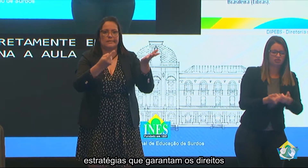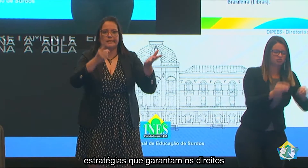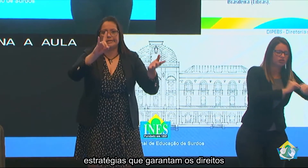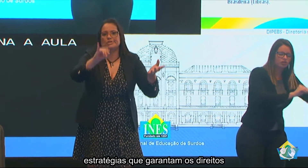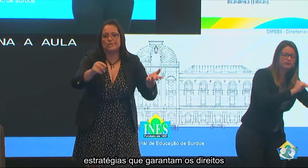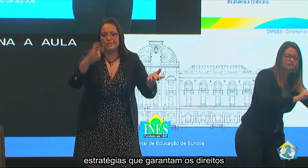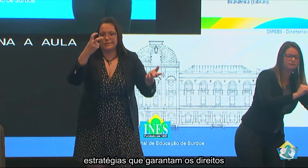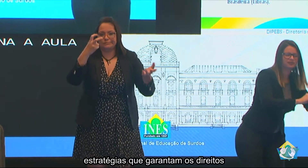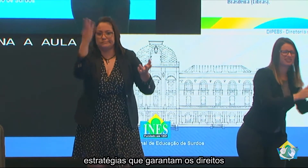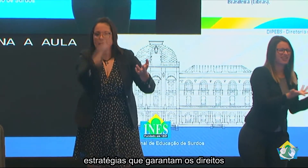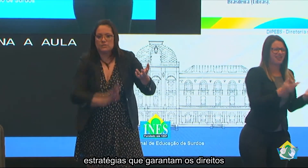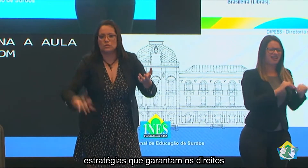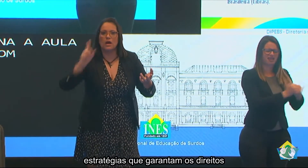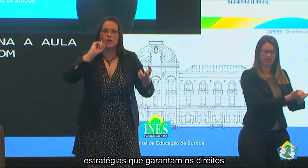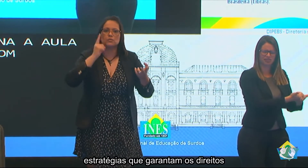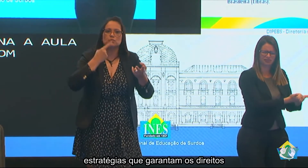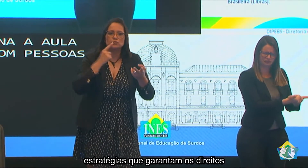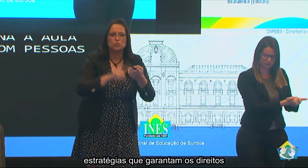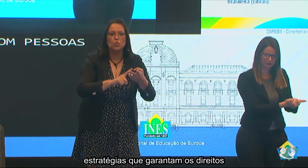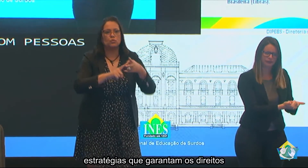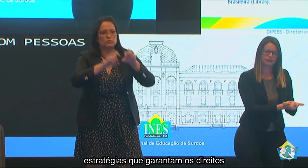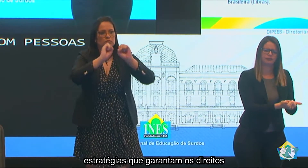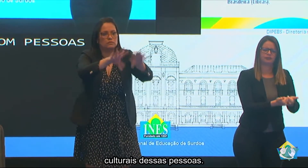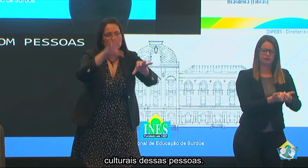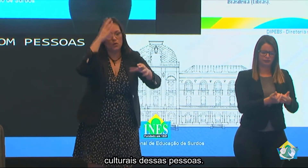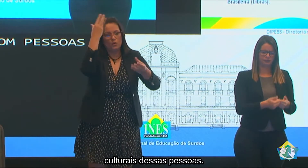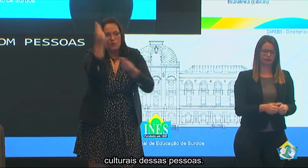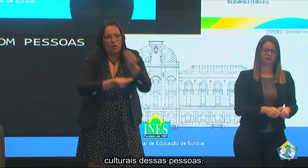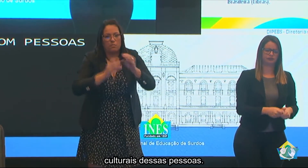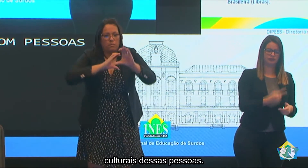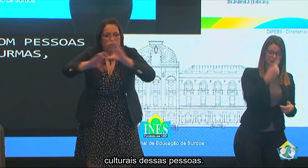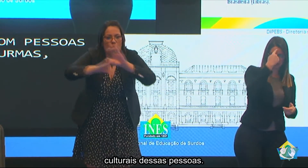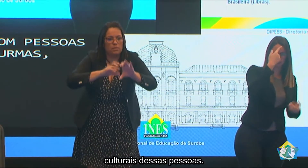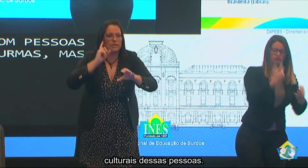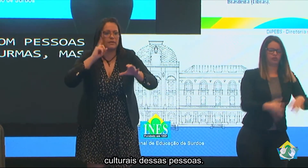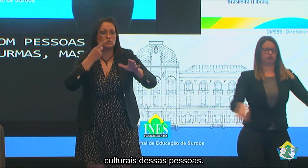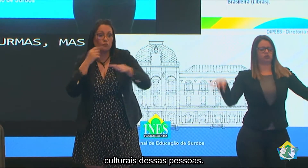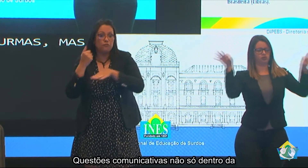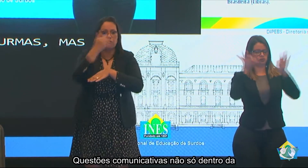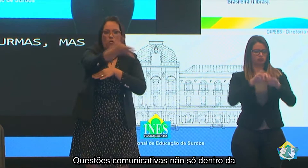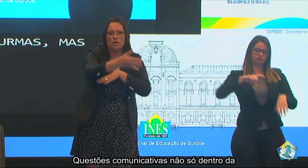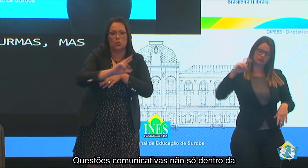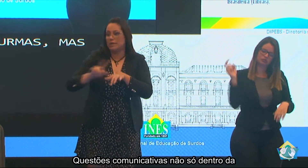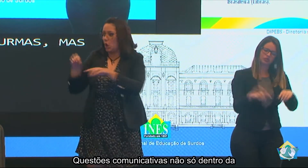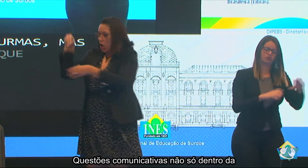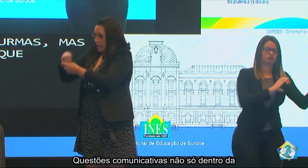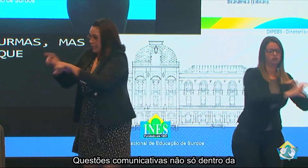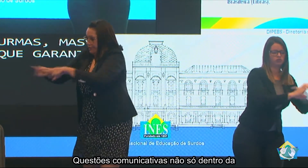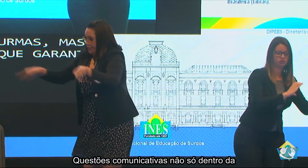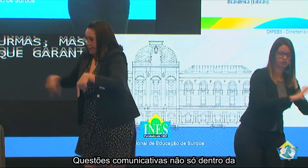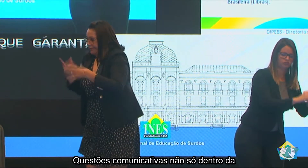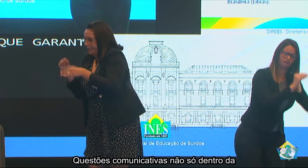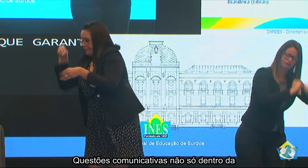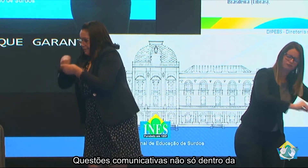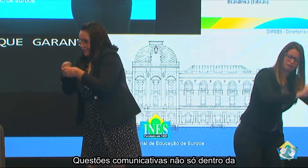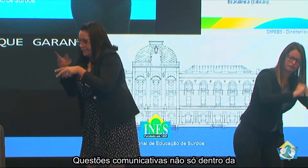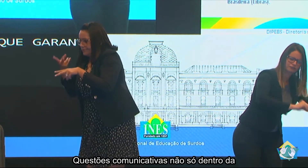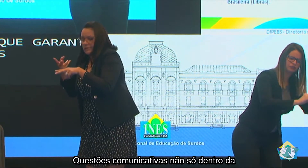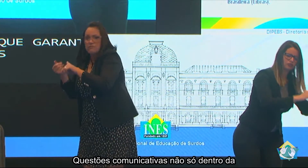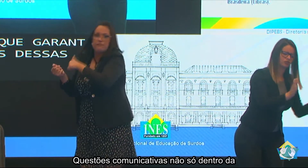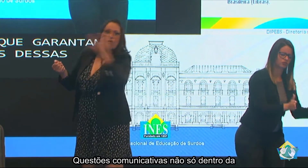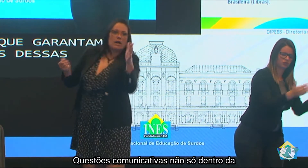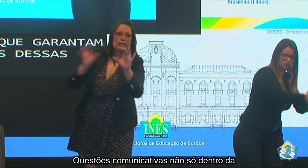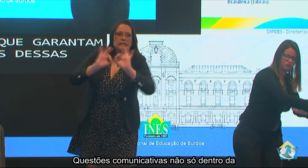haverão estratégias que garantam os direitos culturais dessas pessoas. Questões comunicativas, não